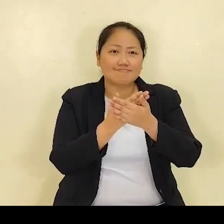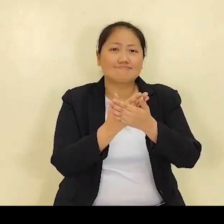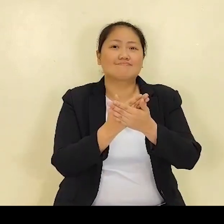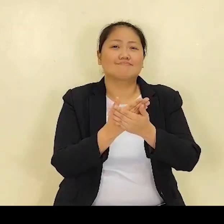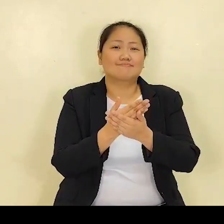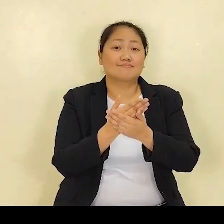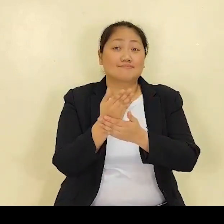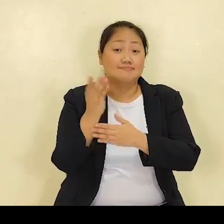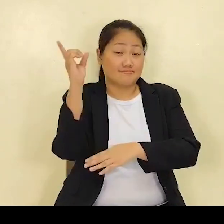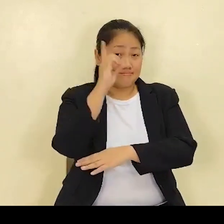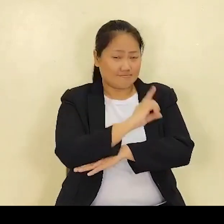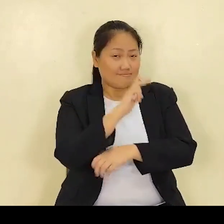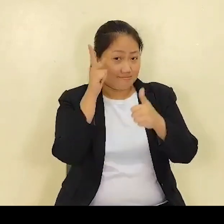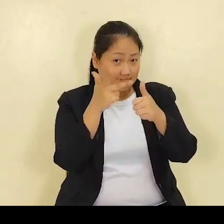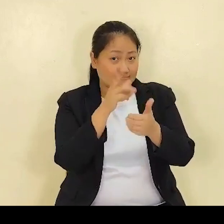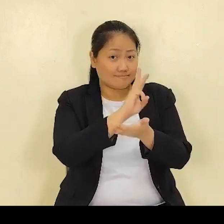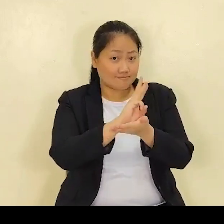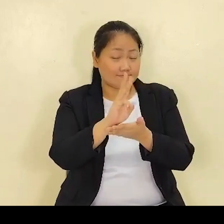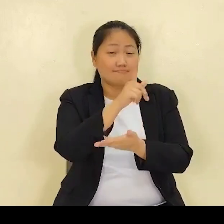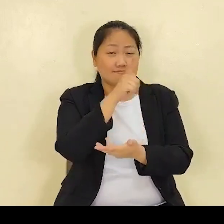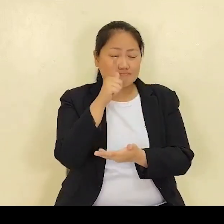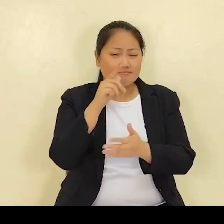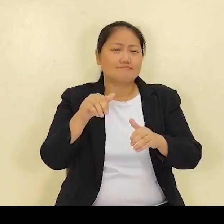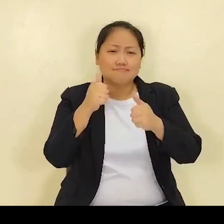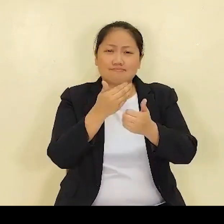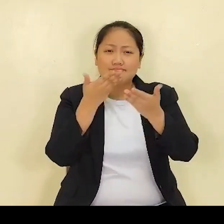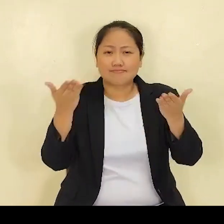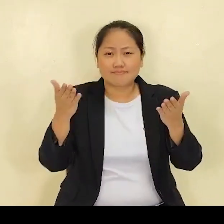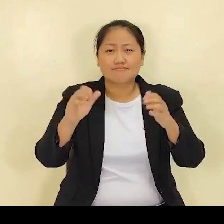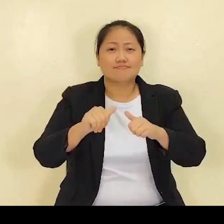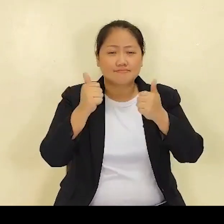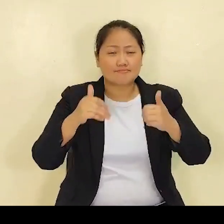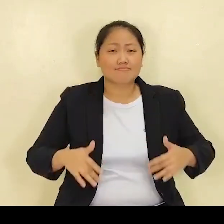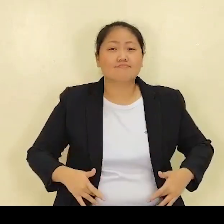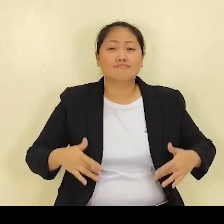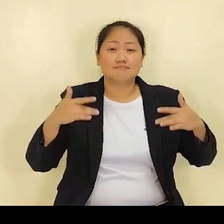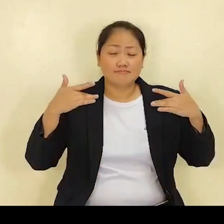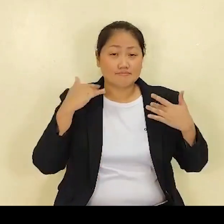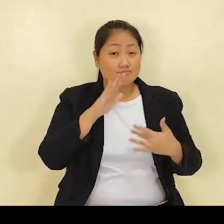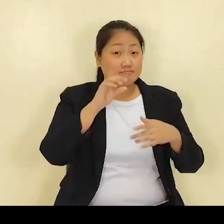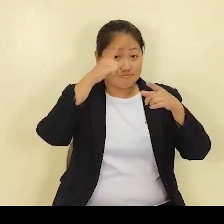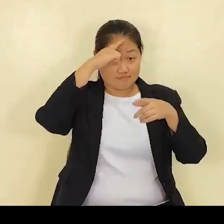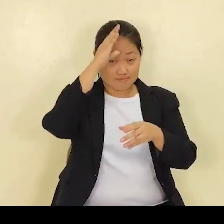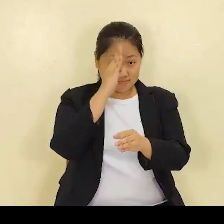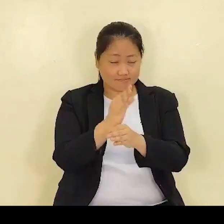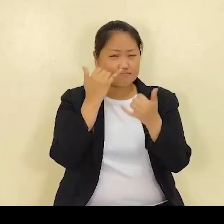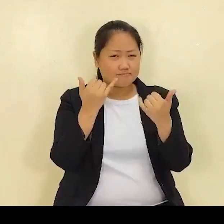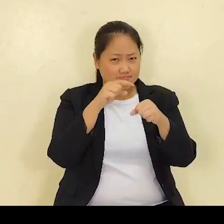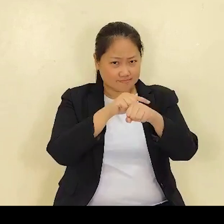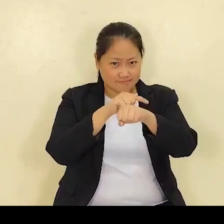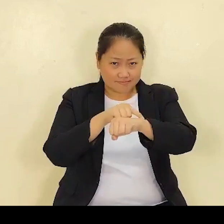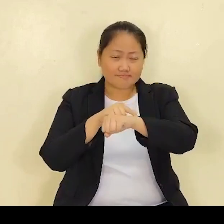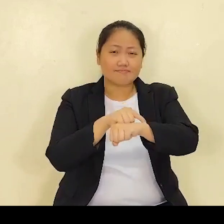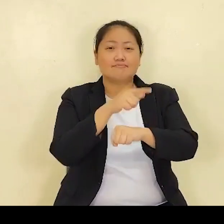Magandang araw ng Biyernes sa 3 linggo ng Kwaresma. Kumusta po kayo? Kumusta ang pagsabuhay mo ng iyong pananampalataya